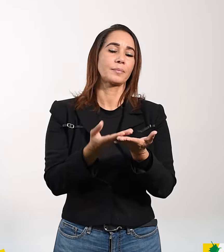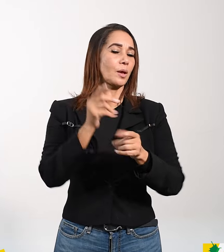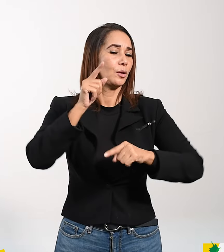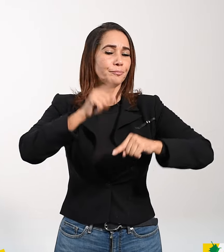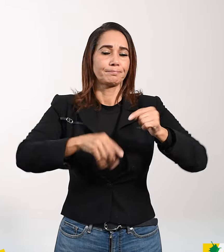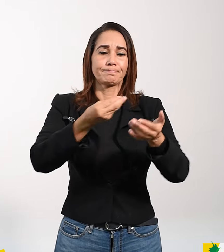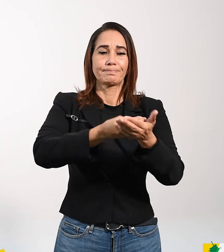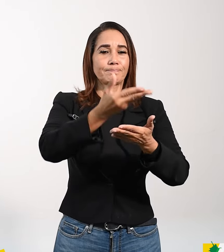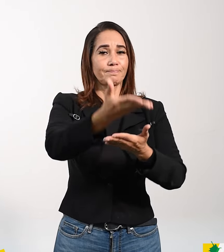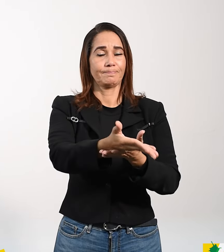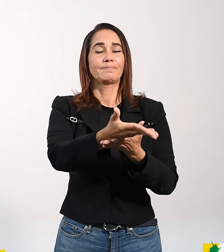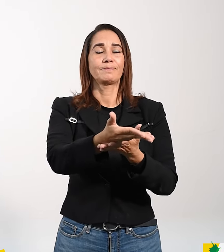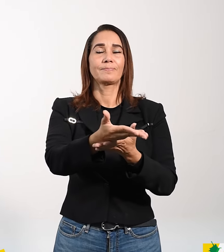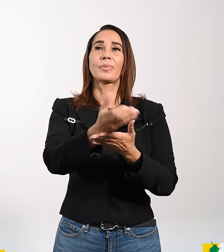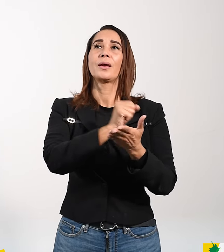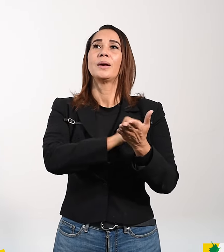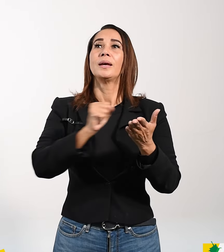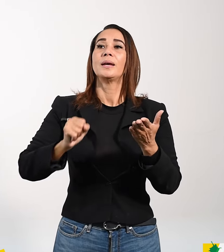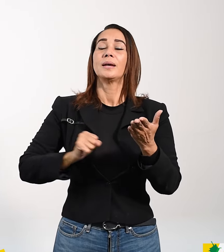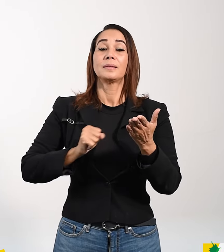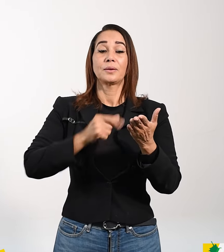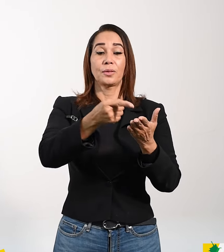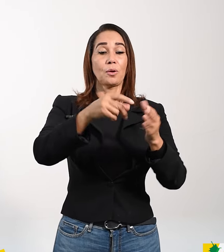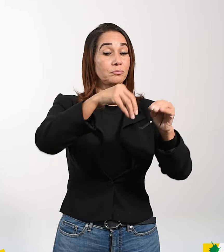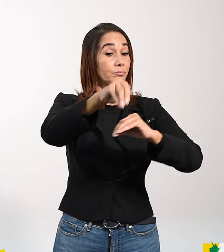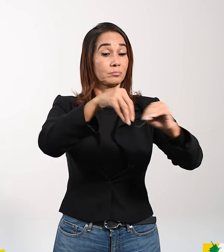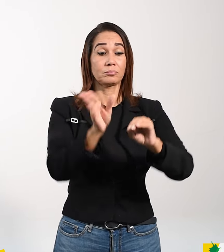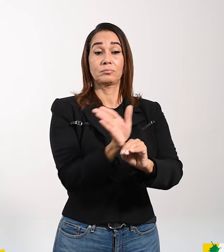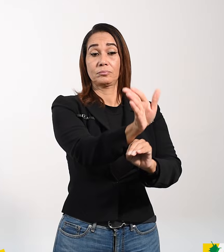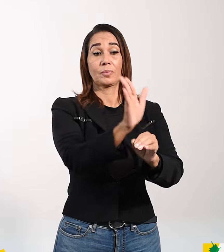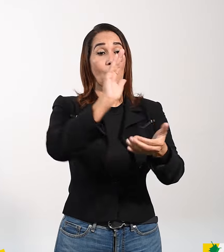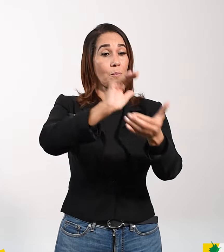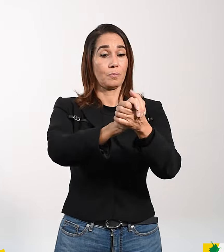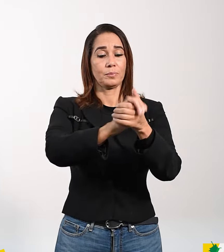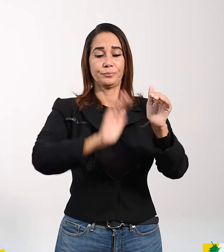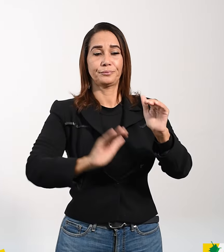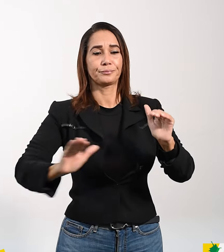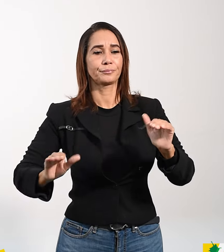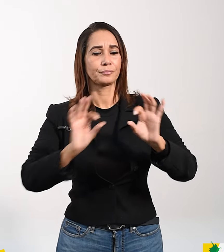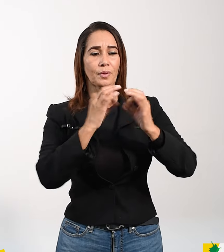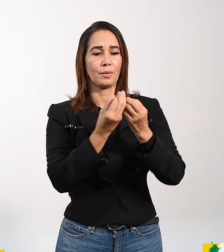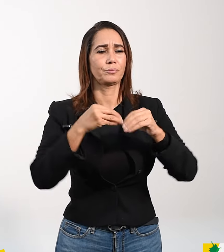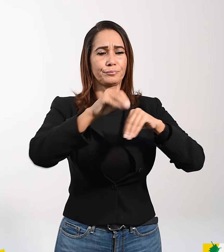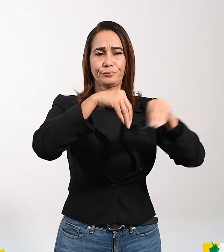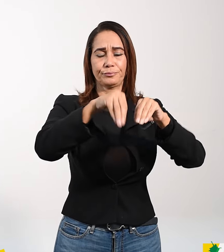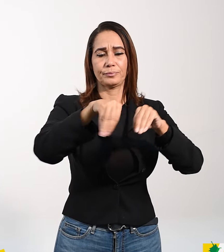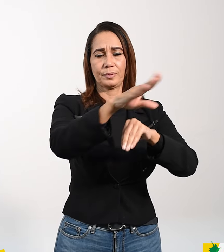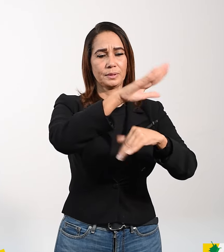qué pagar, el Señor mandó a que lo vendieran a él con su mujer y sus hijos y todas sus posesiones